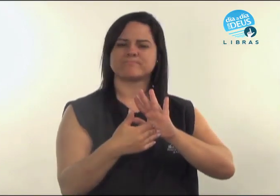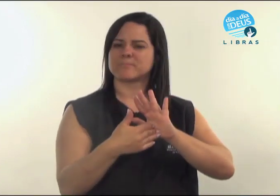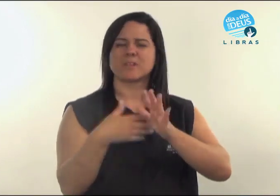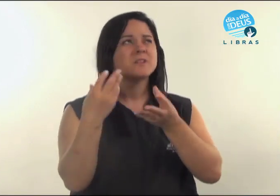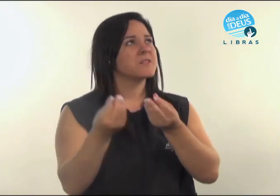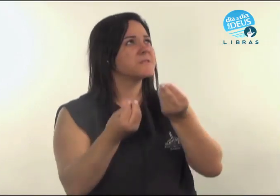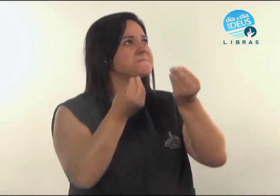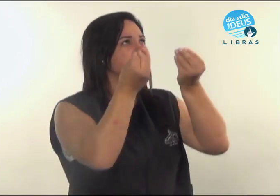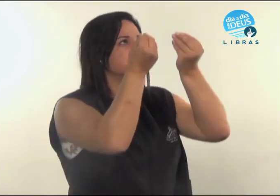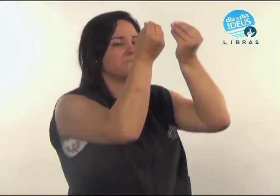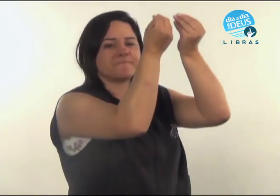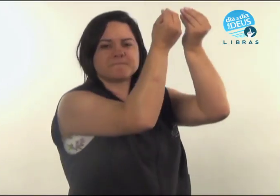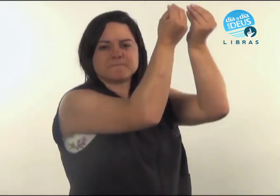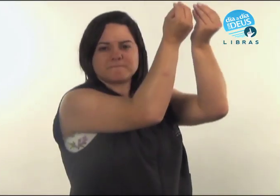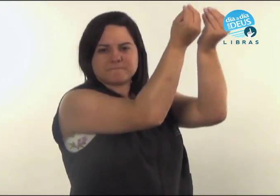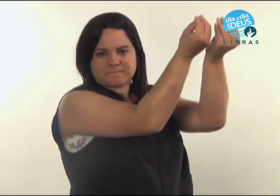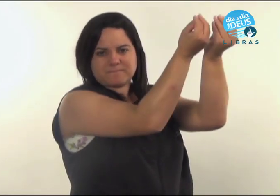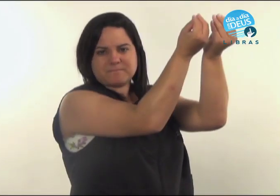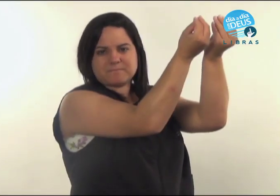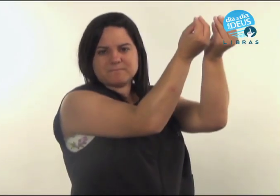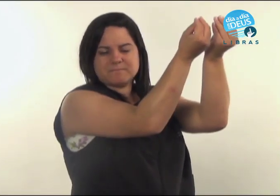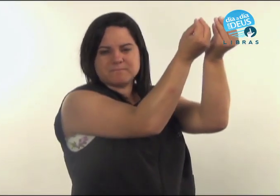futuro, tudo.